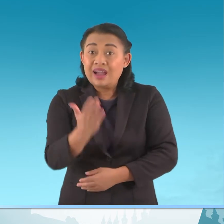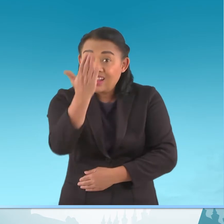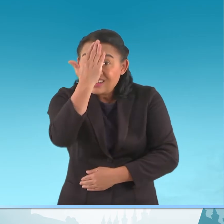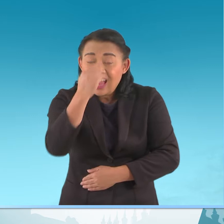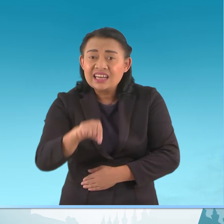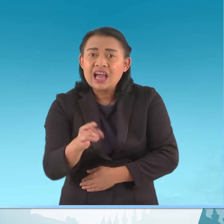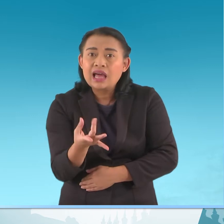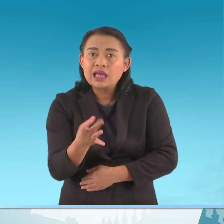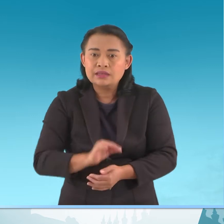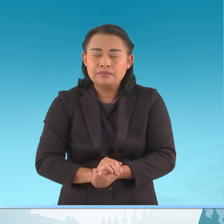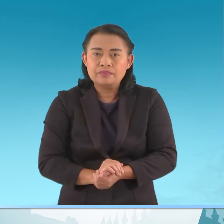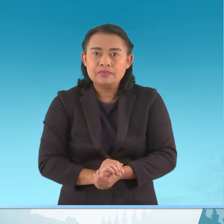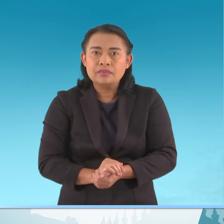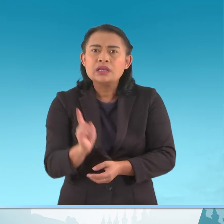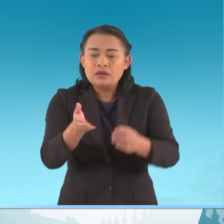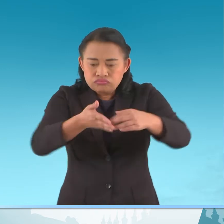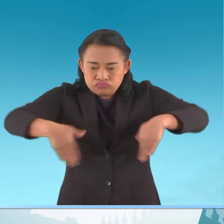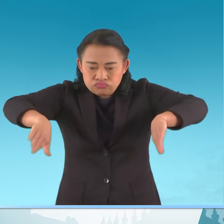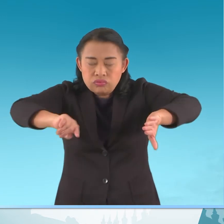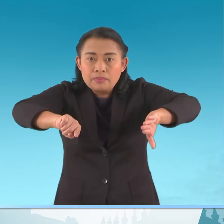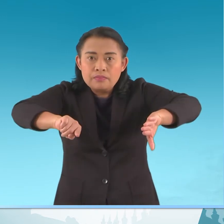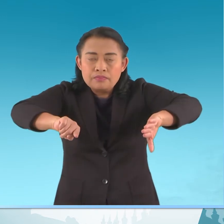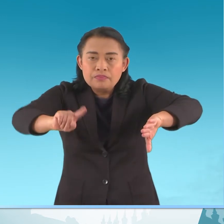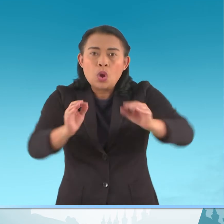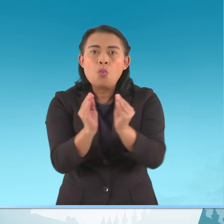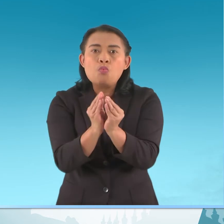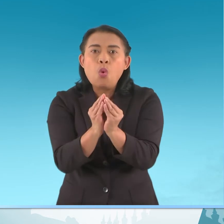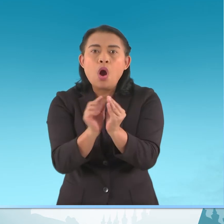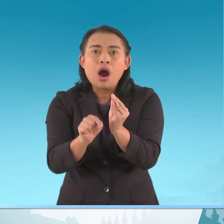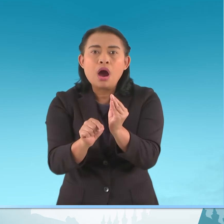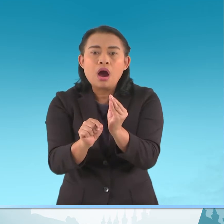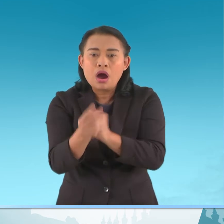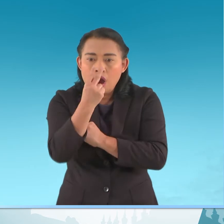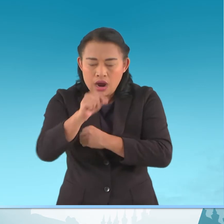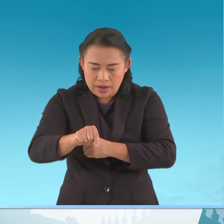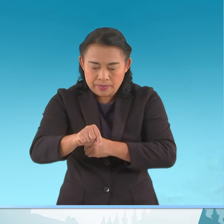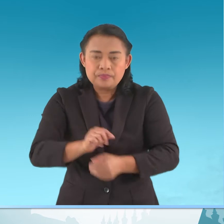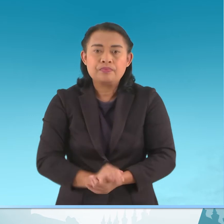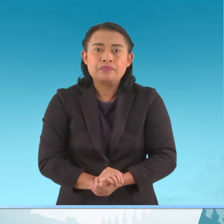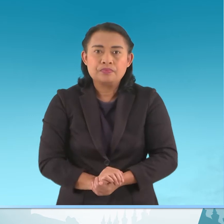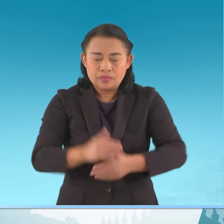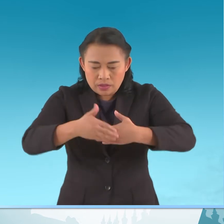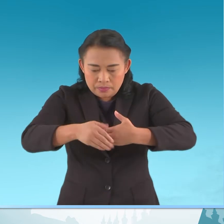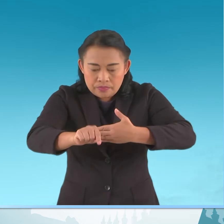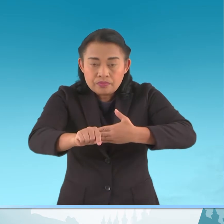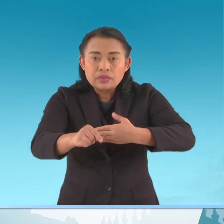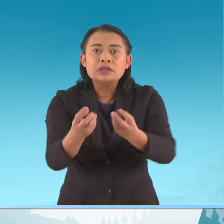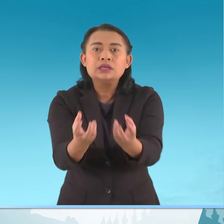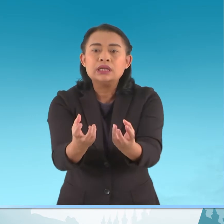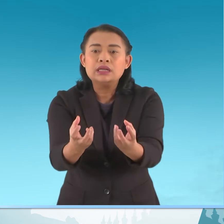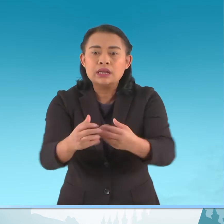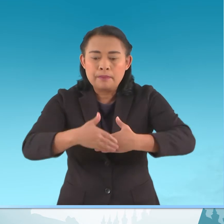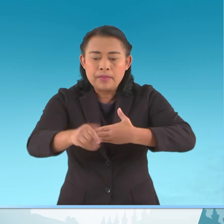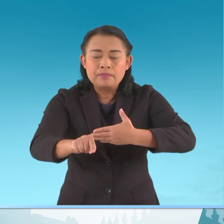ฉากหน้าก็คือบริเวณสระบัวนะครับเนี่ยที่ดินหนองน้ำสระบัวที่เป็นทางหน้าตัว